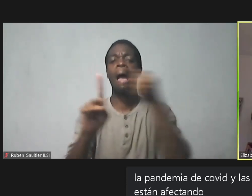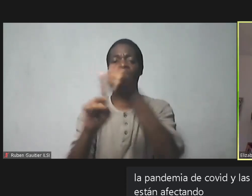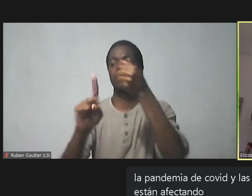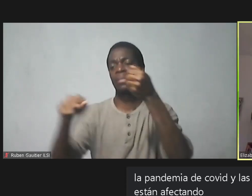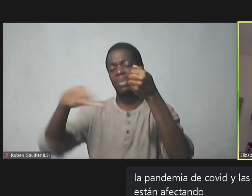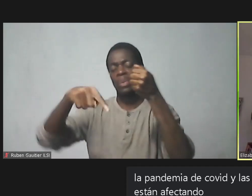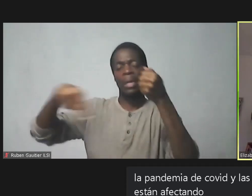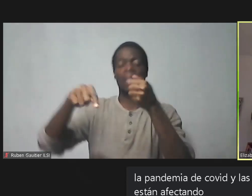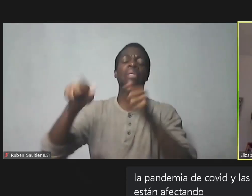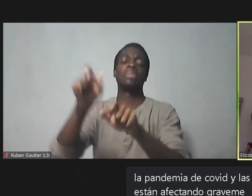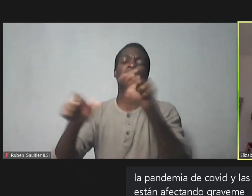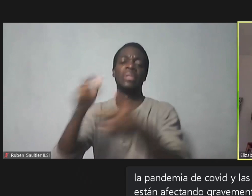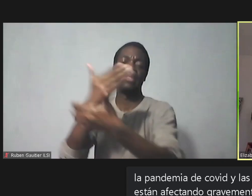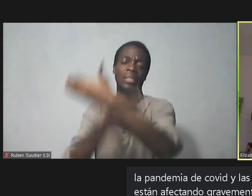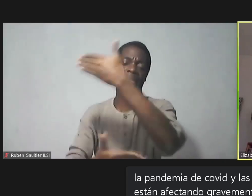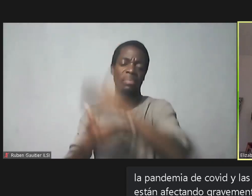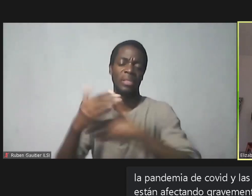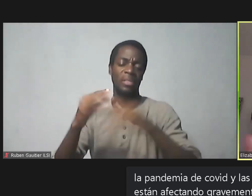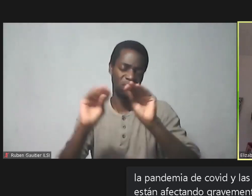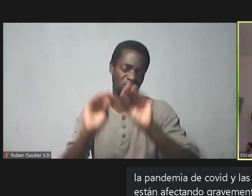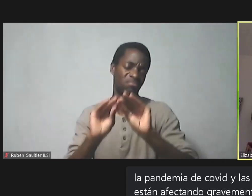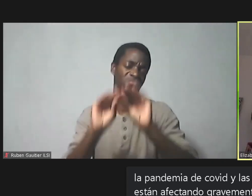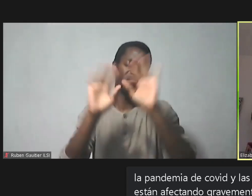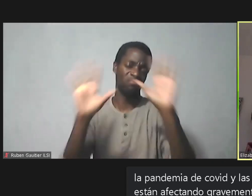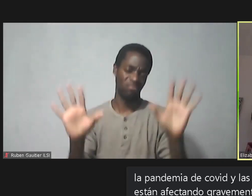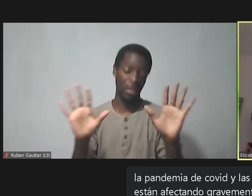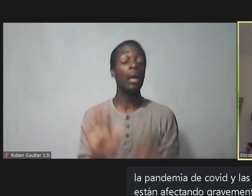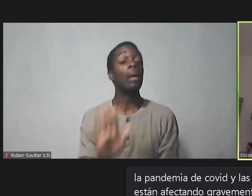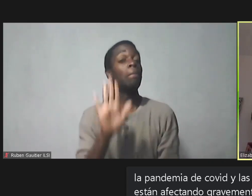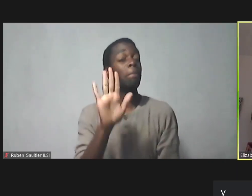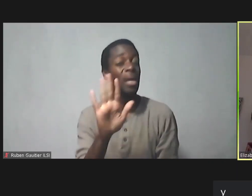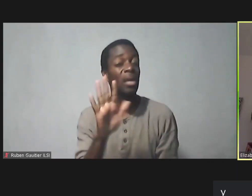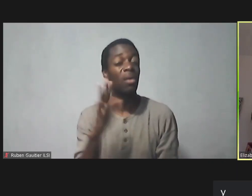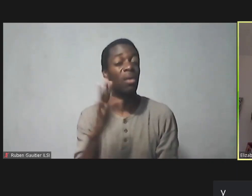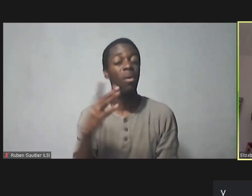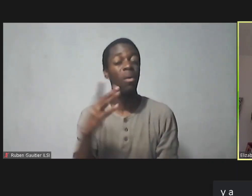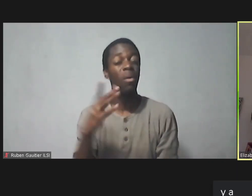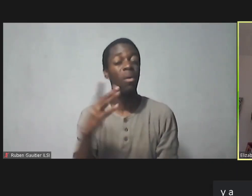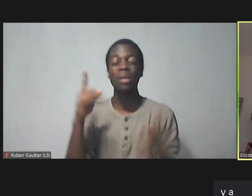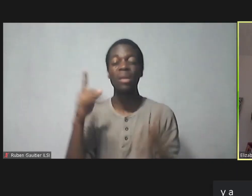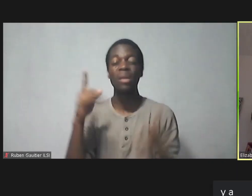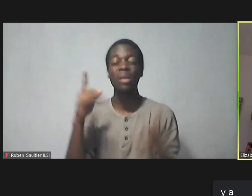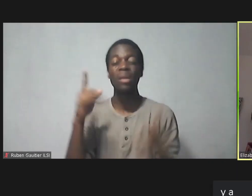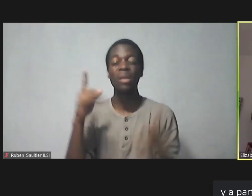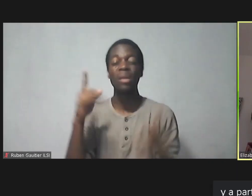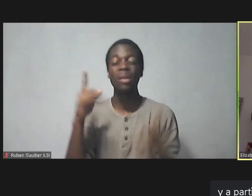de esto, es muy difícil encontrar datos COVID de discapacidad.